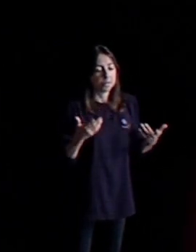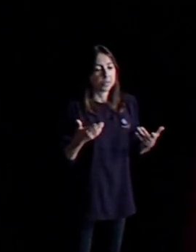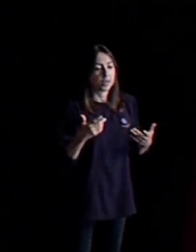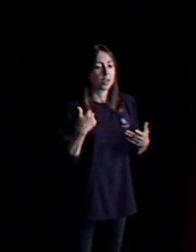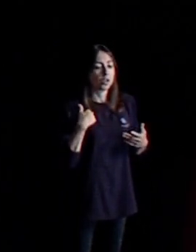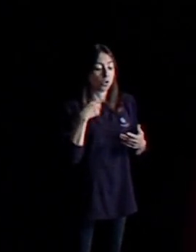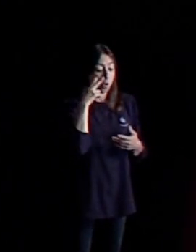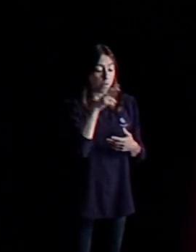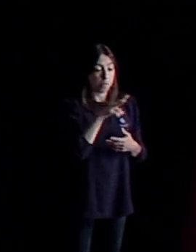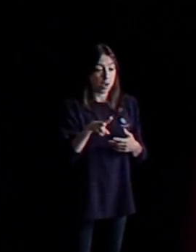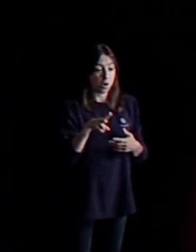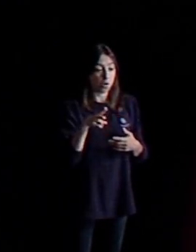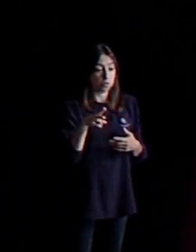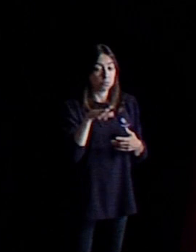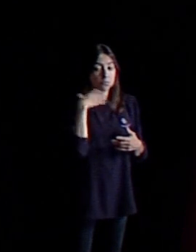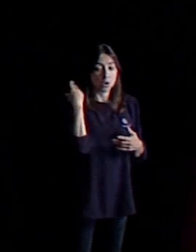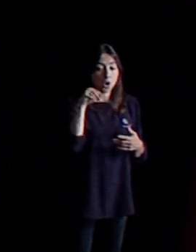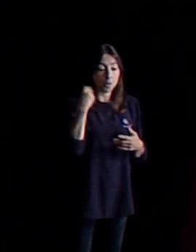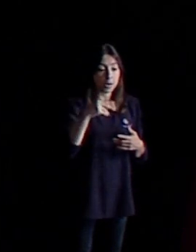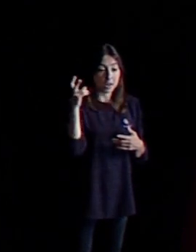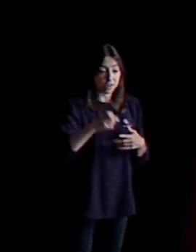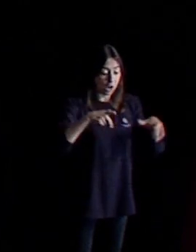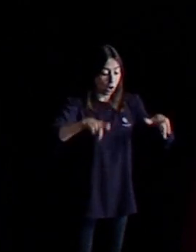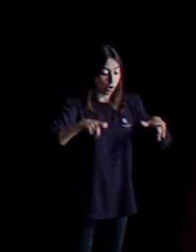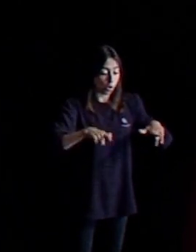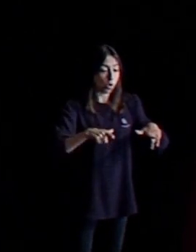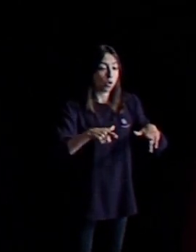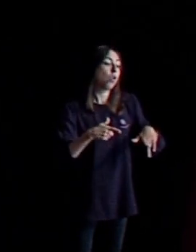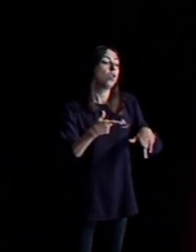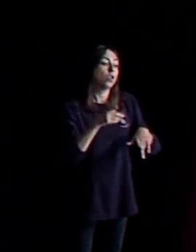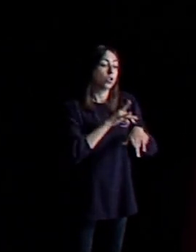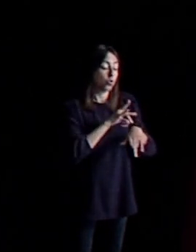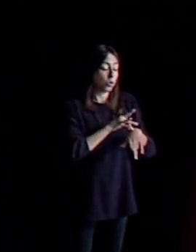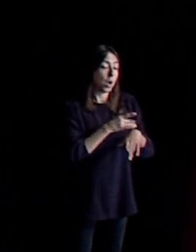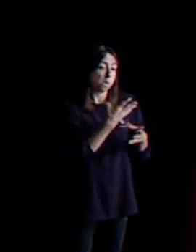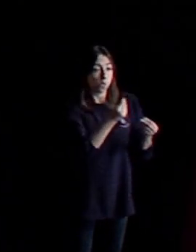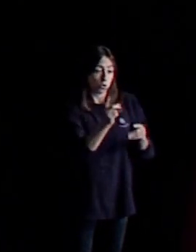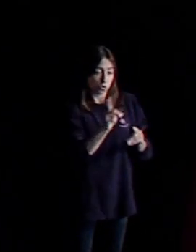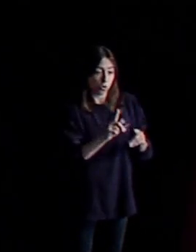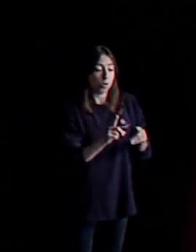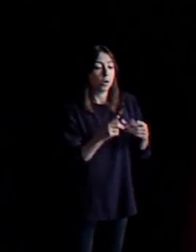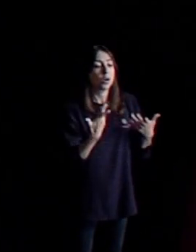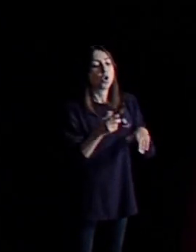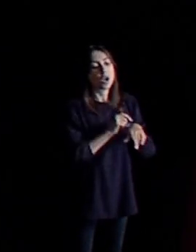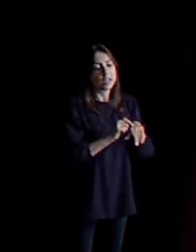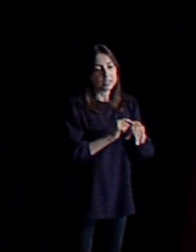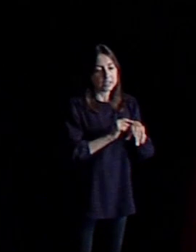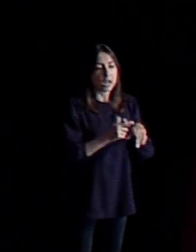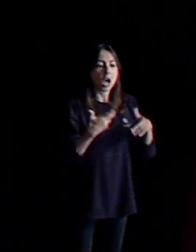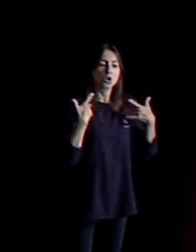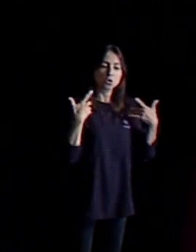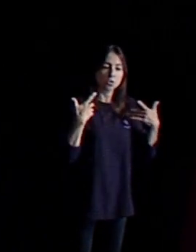veo chicos en consulta, no muchos, desde luego, con características que han